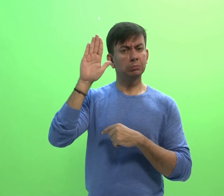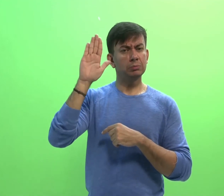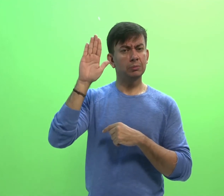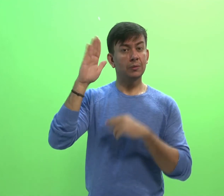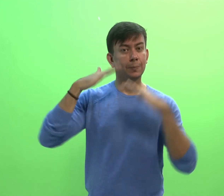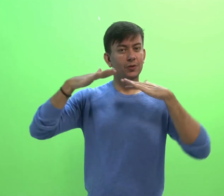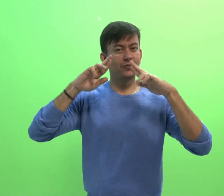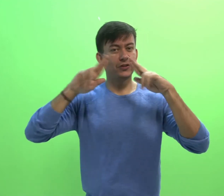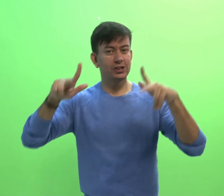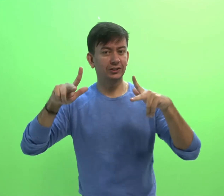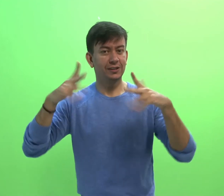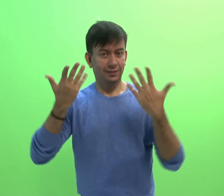Movimento distinto.